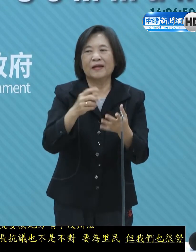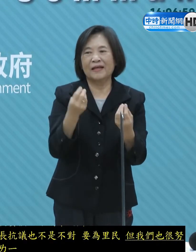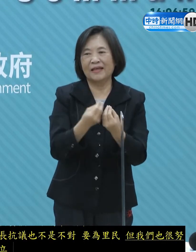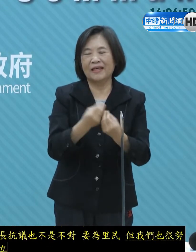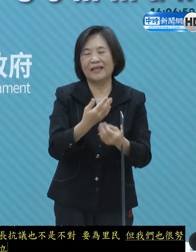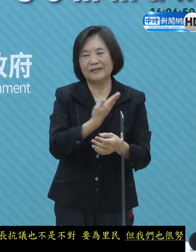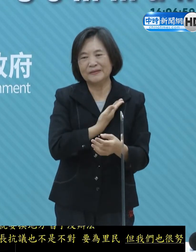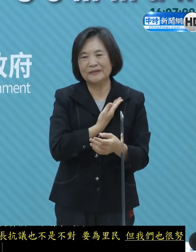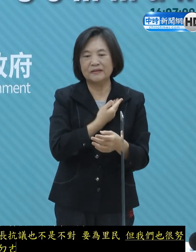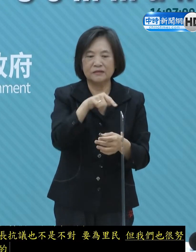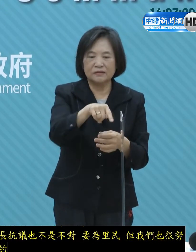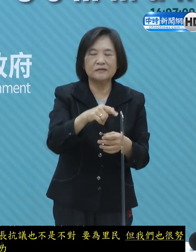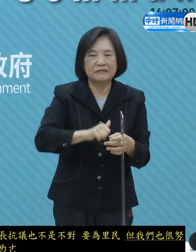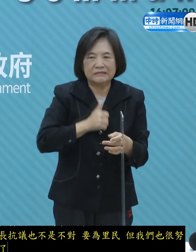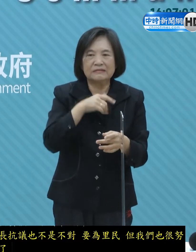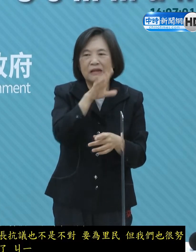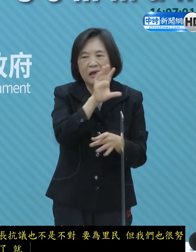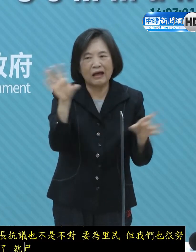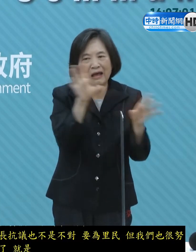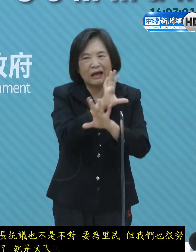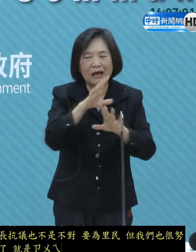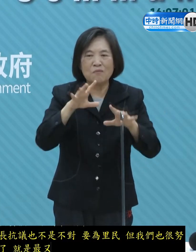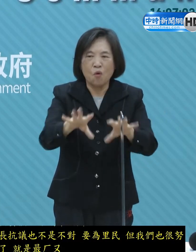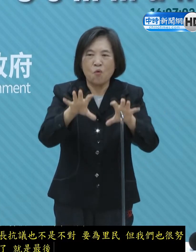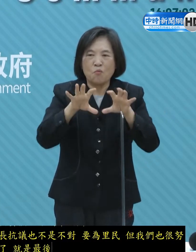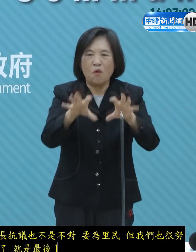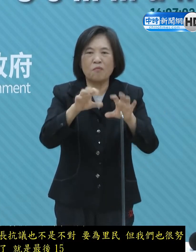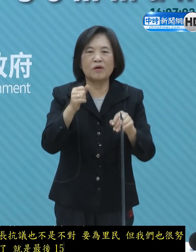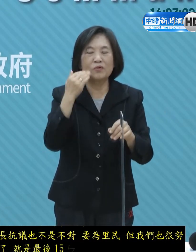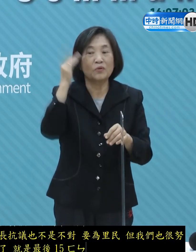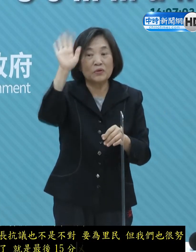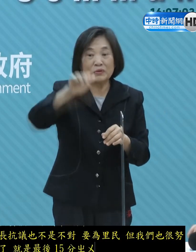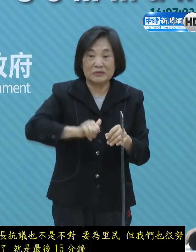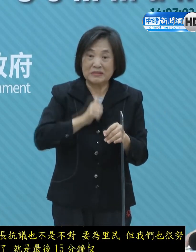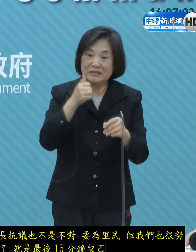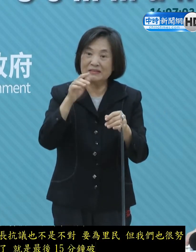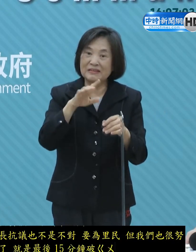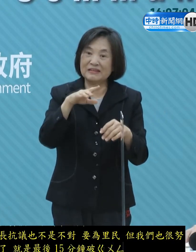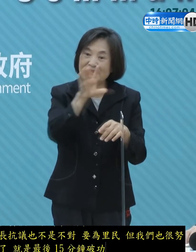就是那个地方不适合唱三天三夜的，如果以后真的要唱三天三夜，要另外找地方啊。